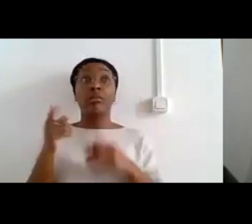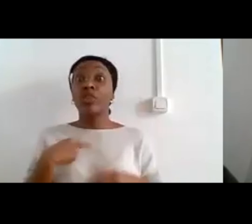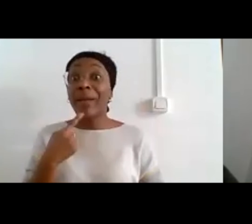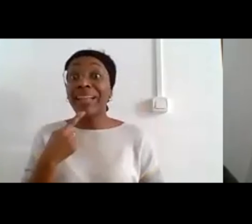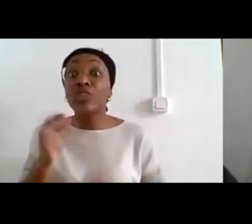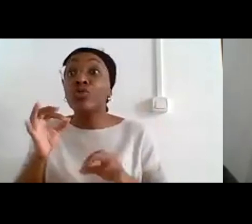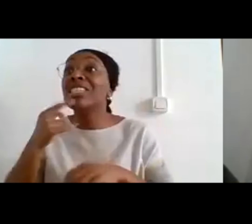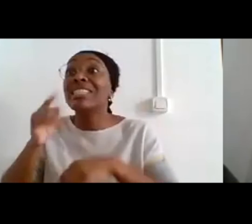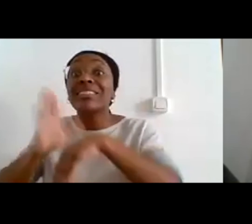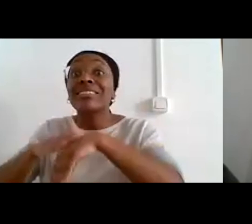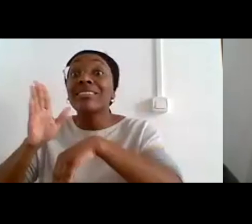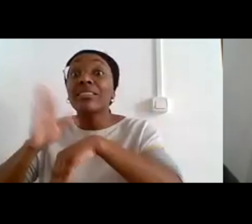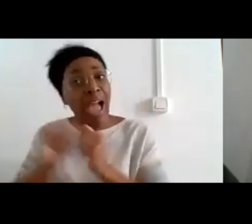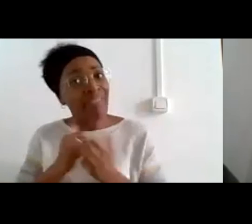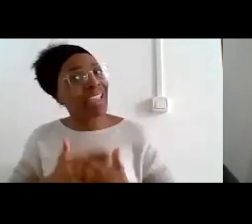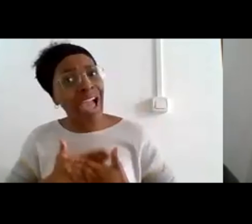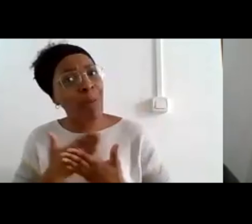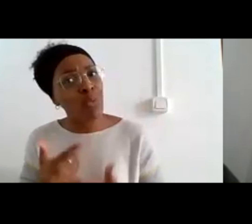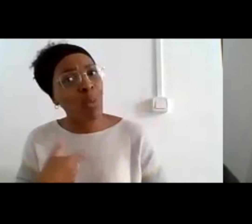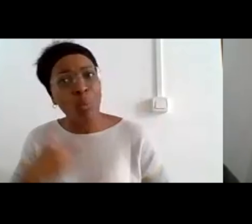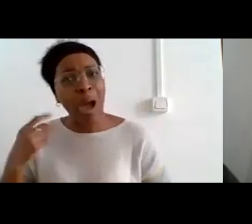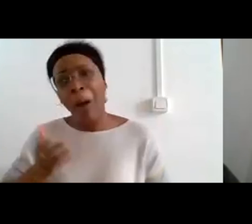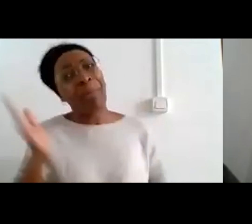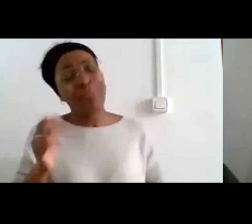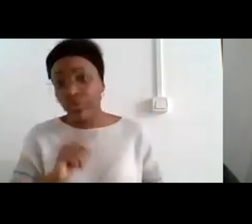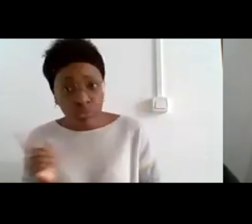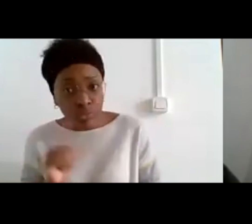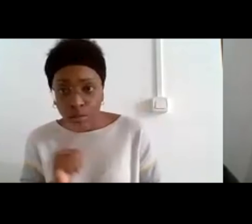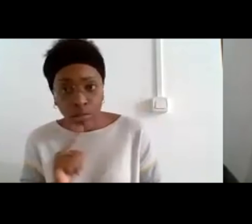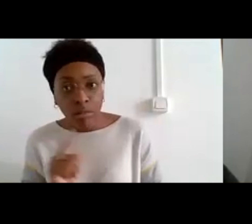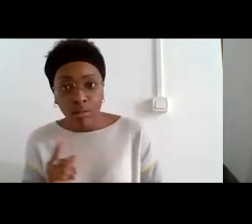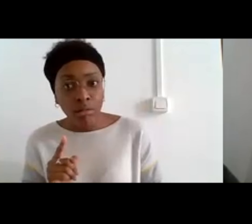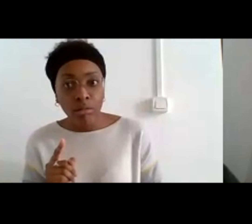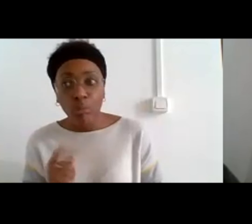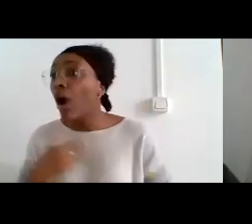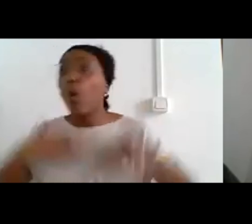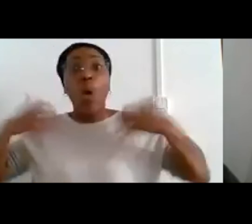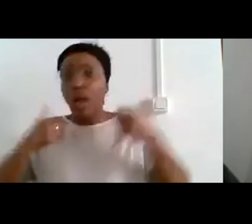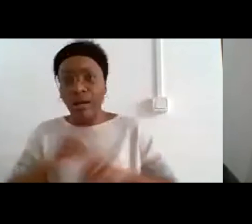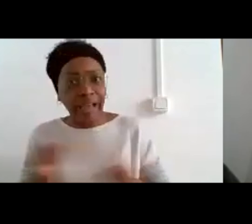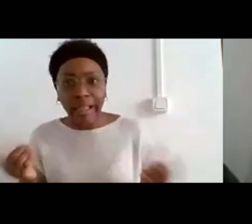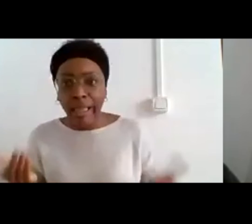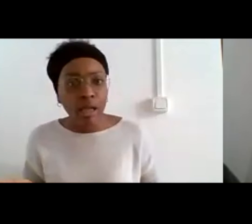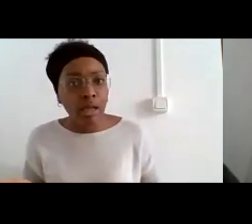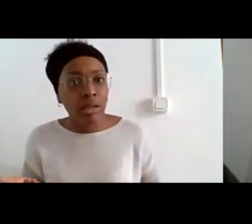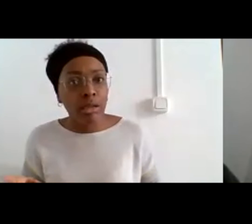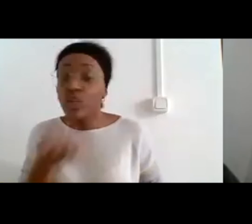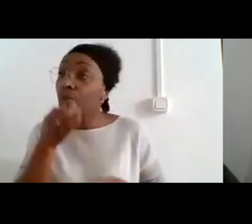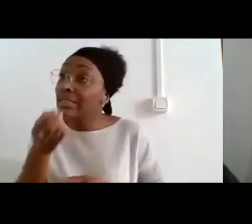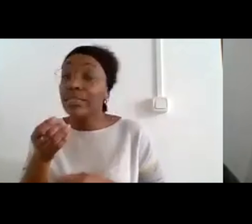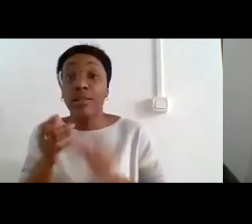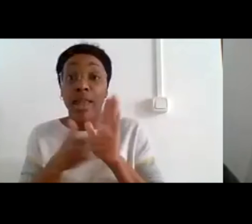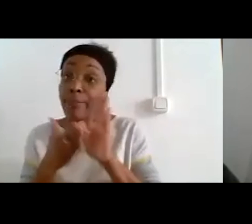juste arrêté avec amour, hein, j'ai pas été dur, mais je me suis pas j'ai explosé de colère, non pas du tout. Juste mis devant la